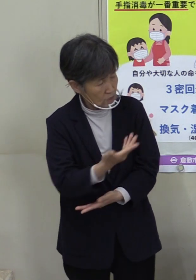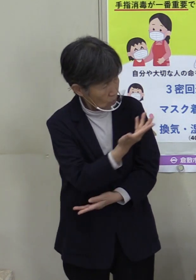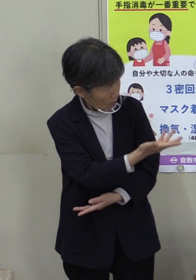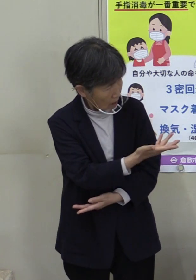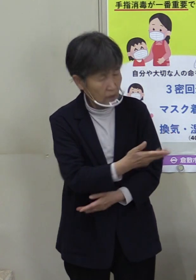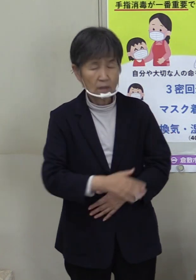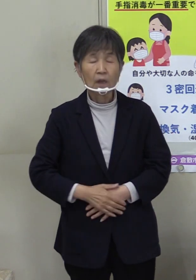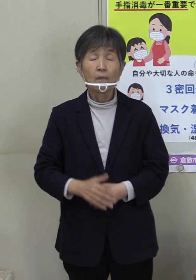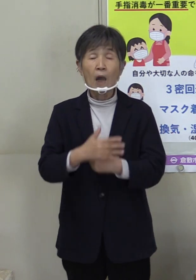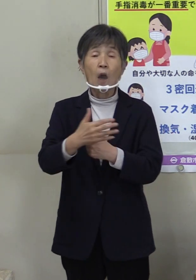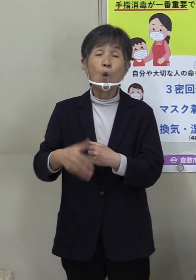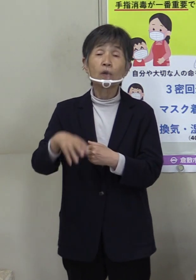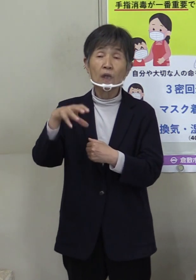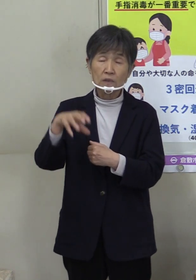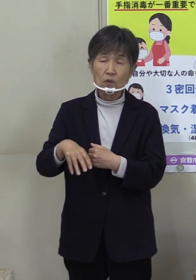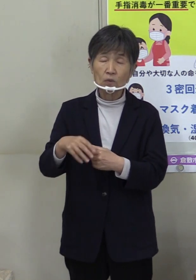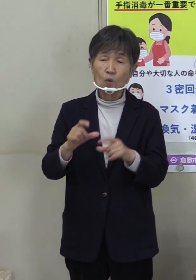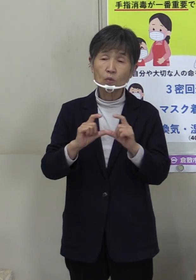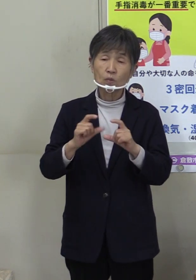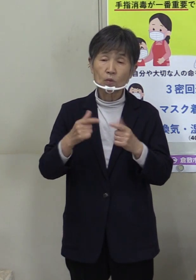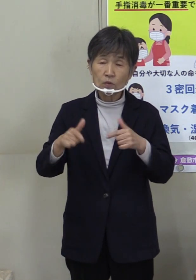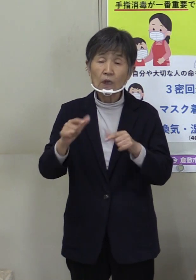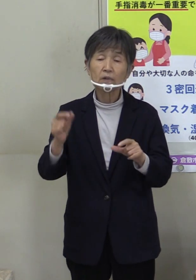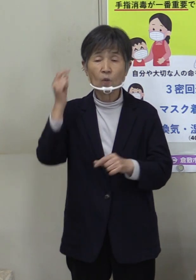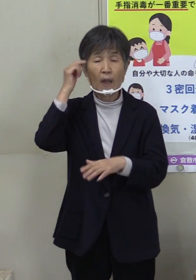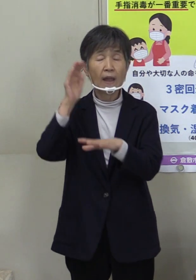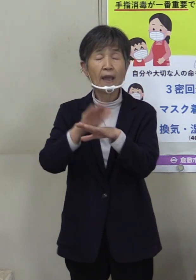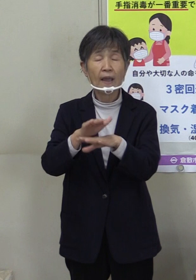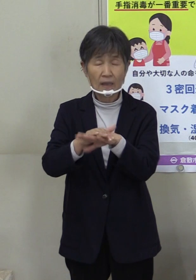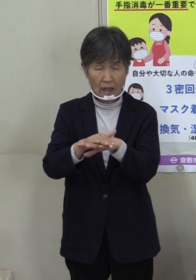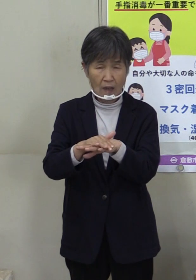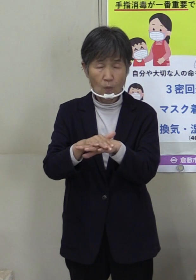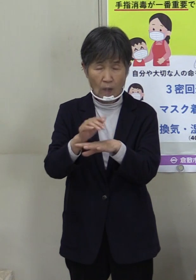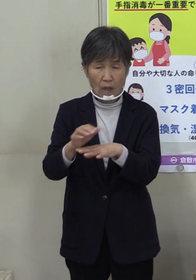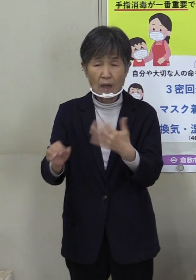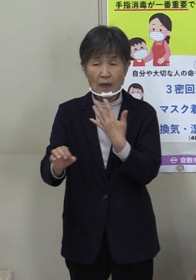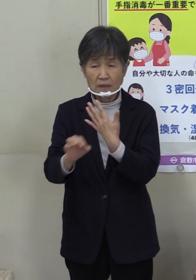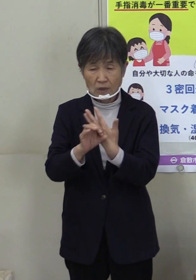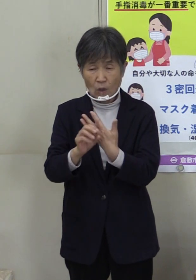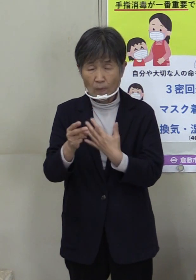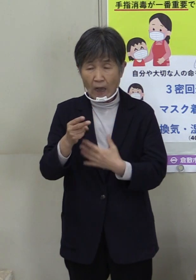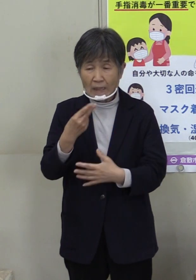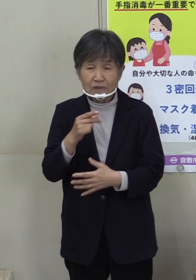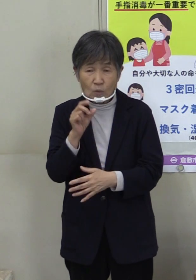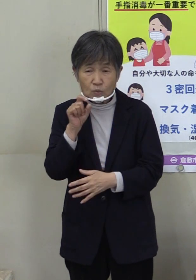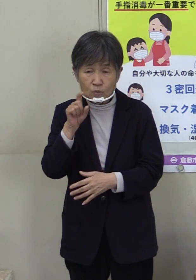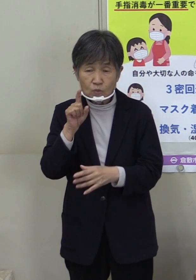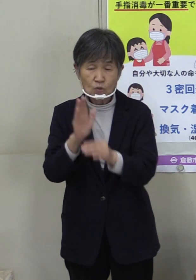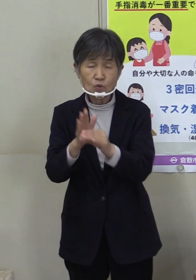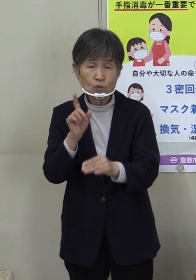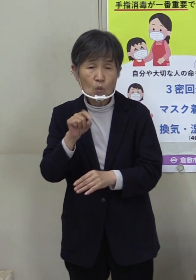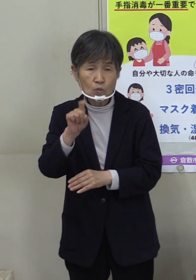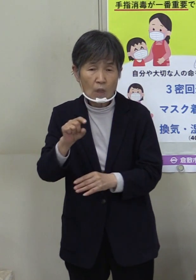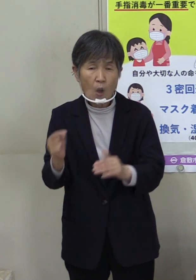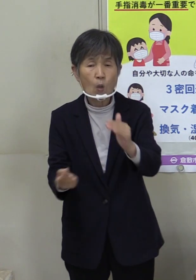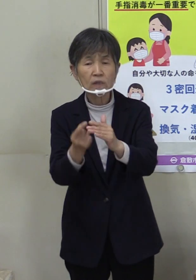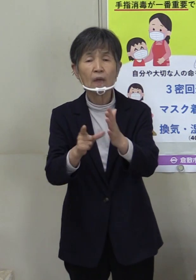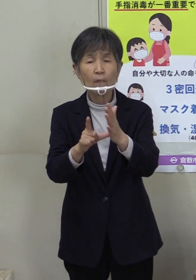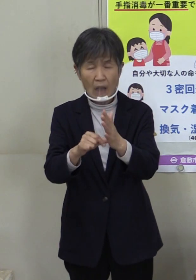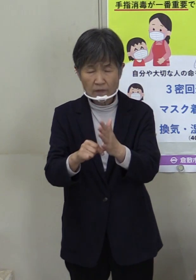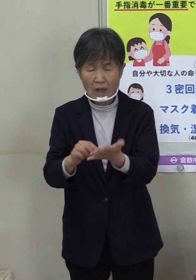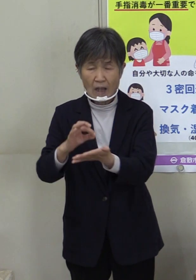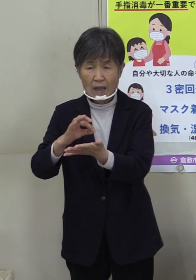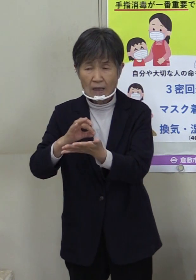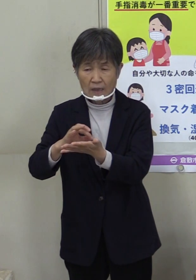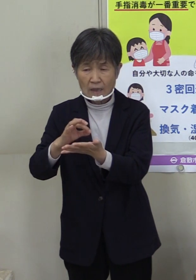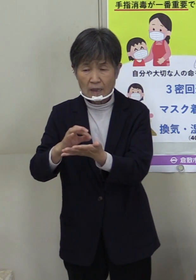保健所の普段からの考え方には、例えば食中毒が起こった場合はですね、利用